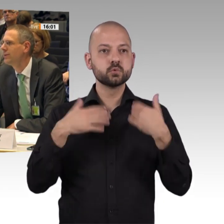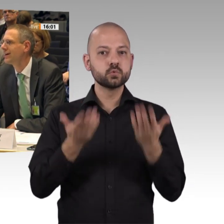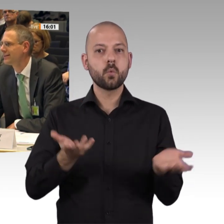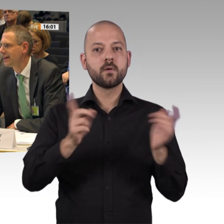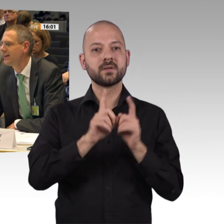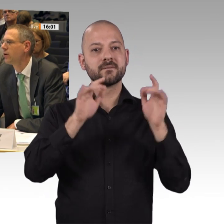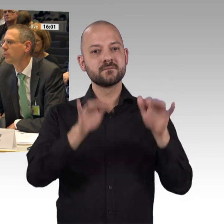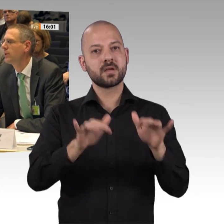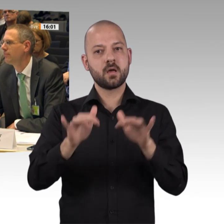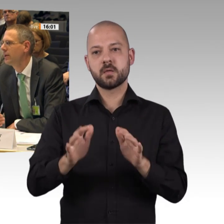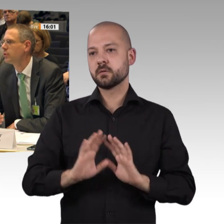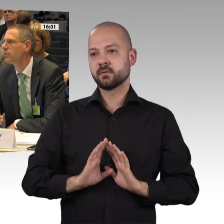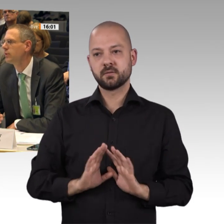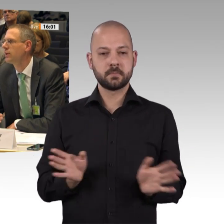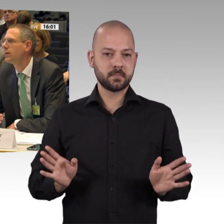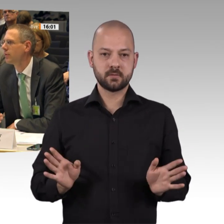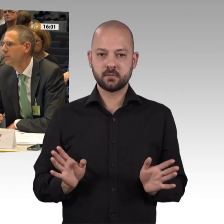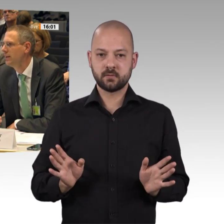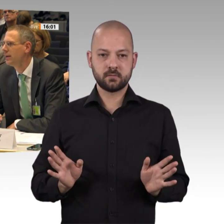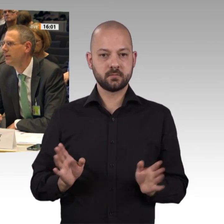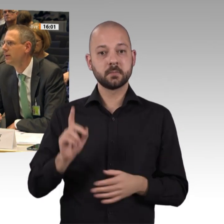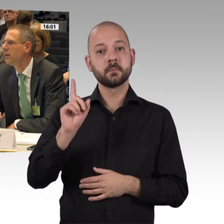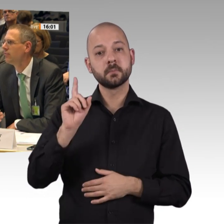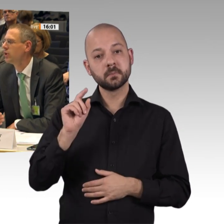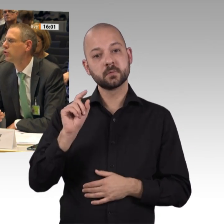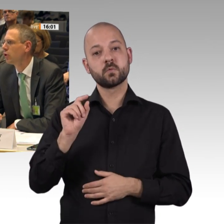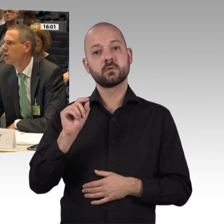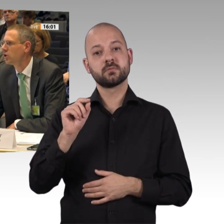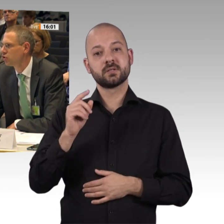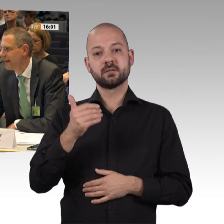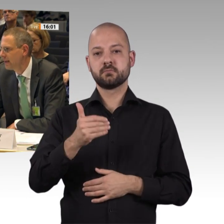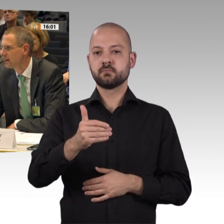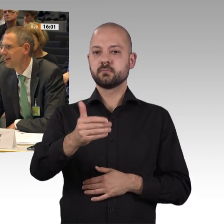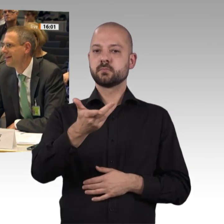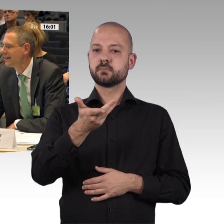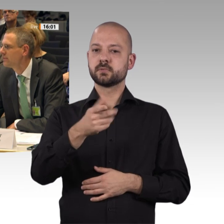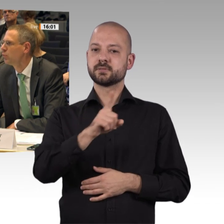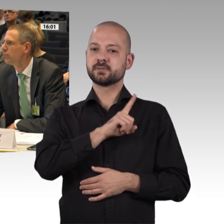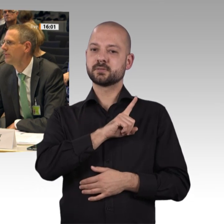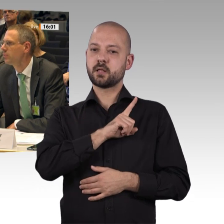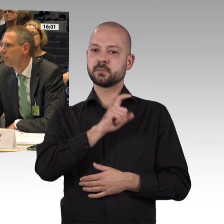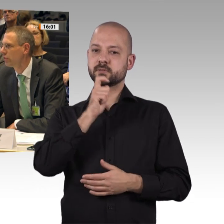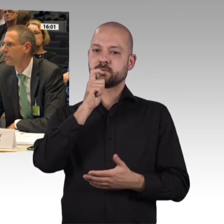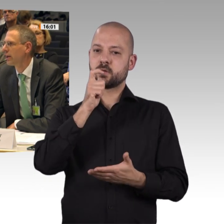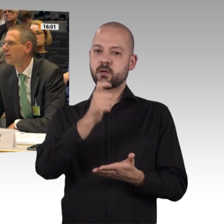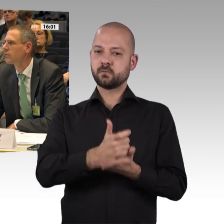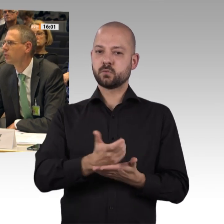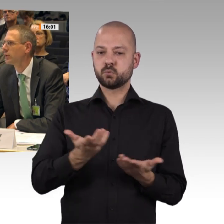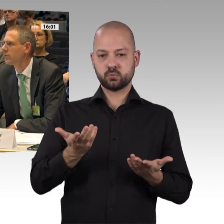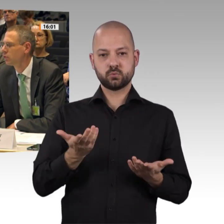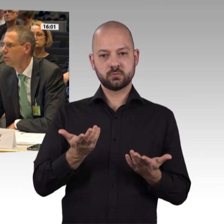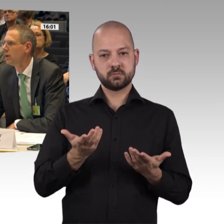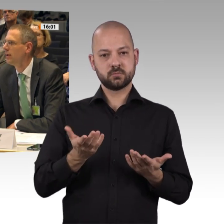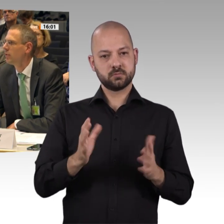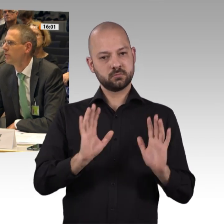familiären Solidarität auch mit dem Pflegebedürftigen in der Familie wird deutlich geschwächt. Dessen muss man sich bewusst sein. Das